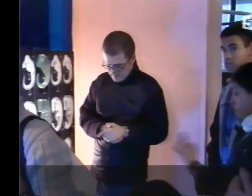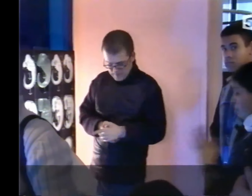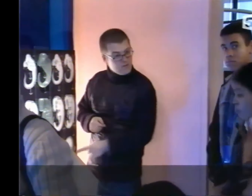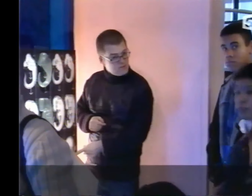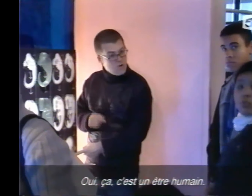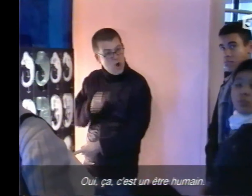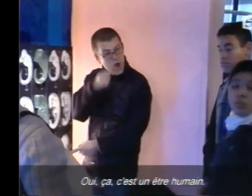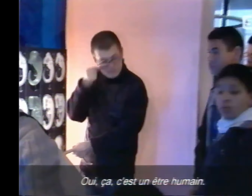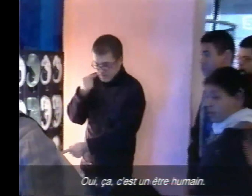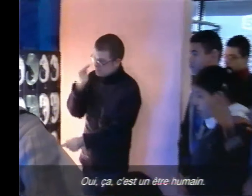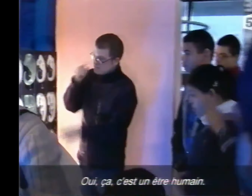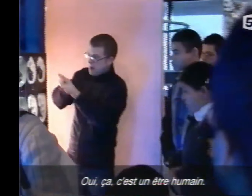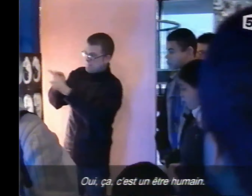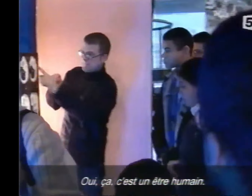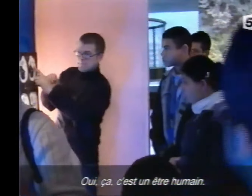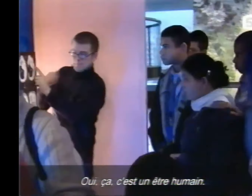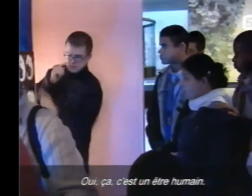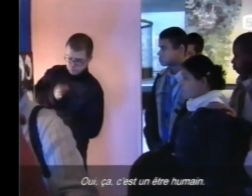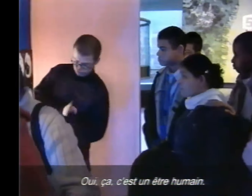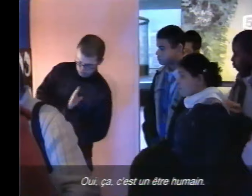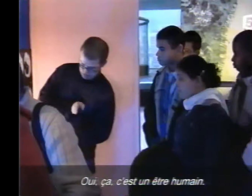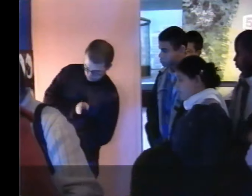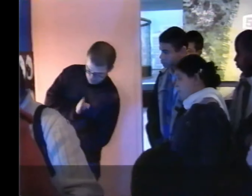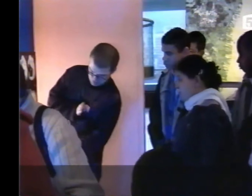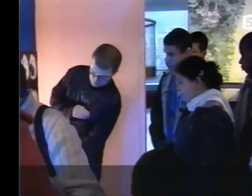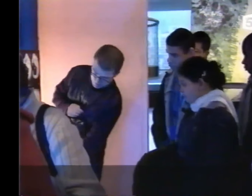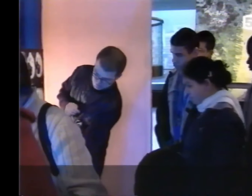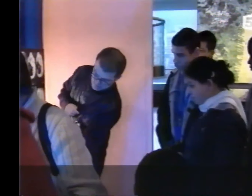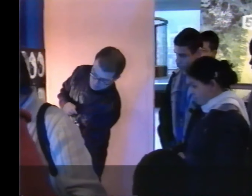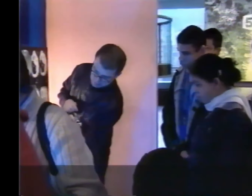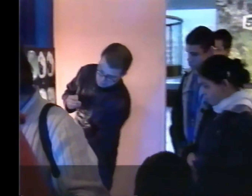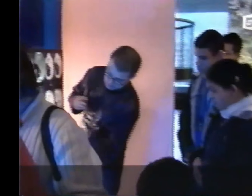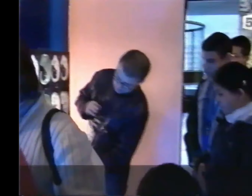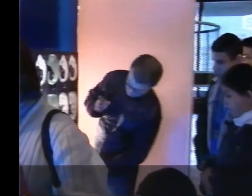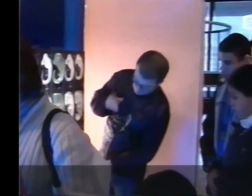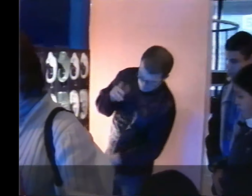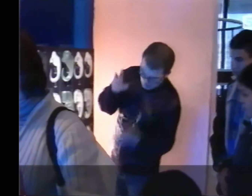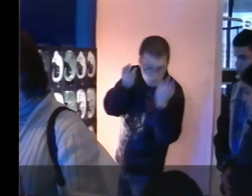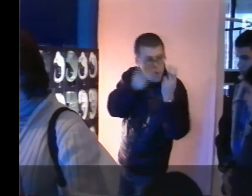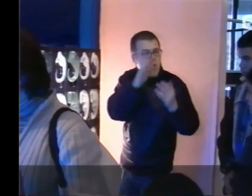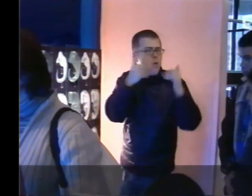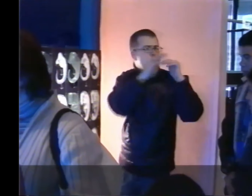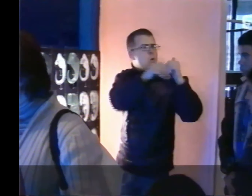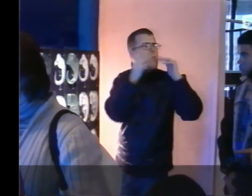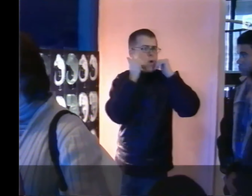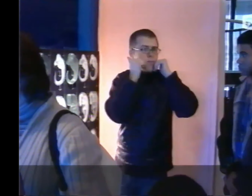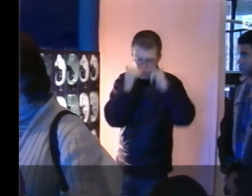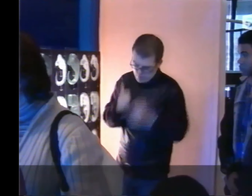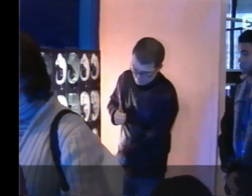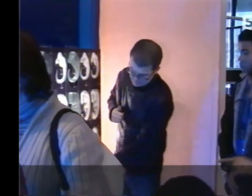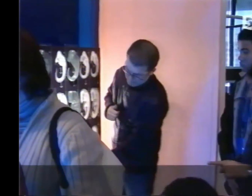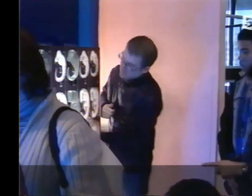précoce. Après une fécondation in vitro, on prélève une ou deux cellules sur une grappe.